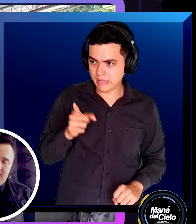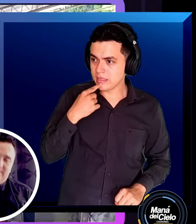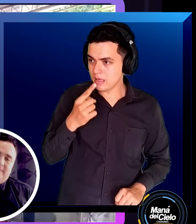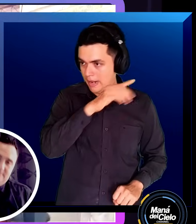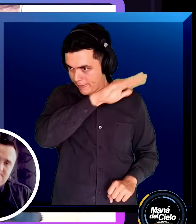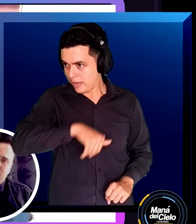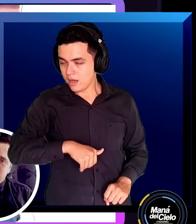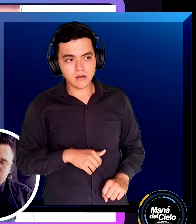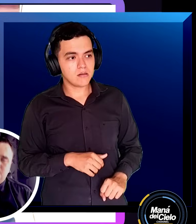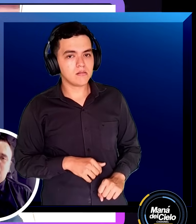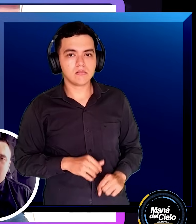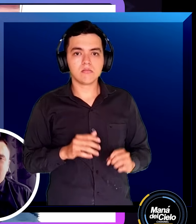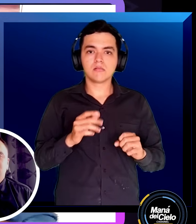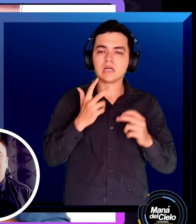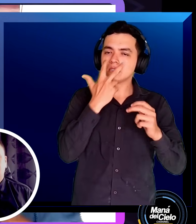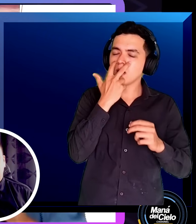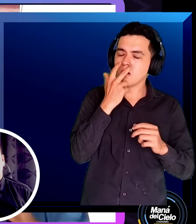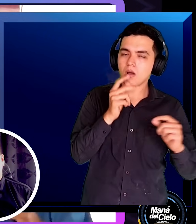Así no le guste a muchos.